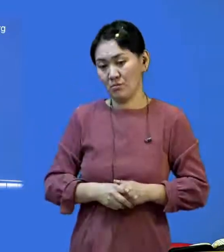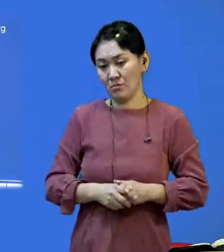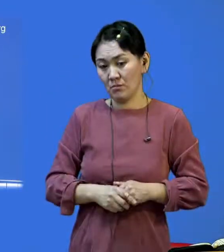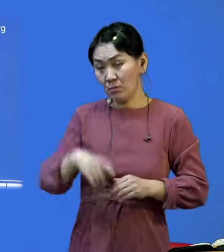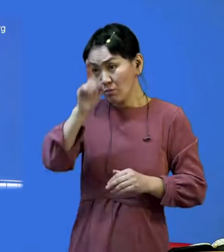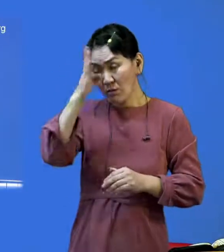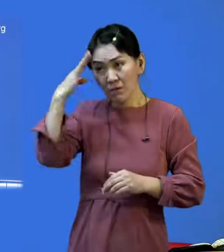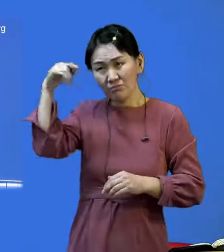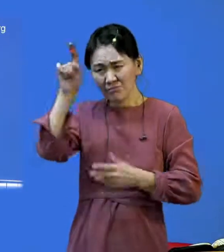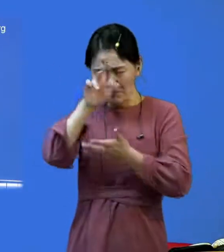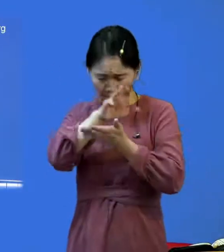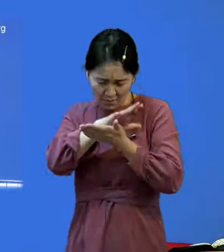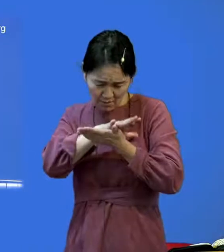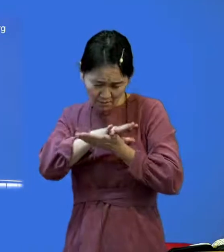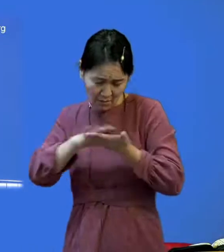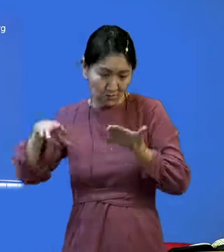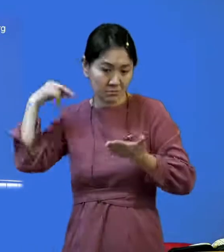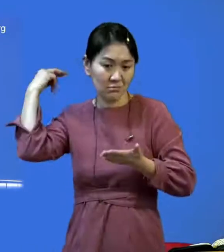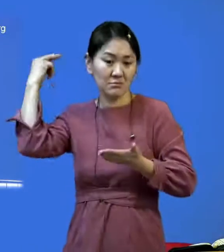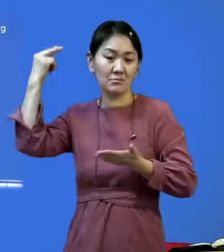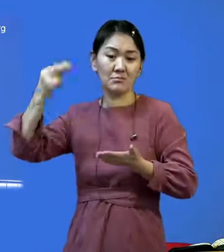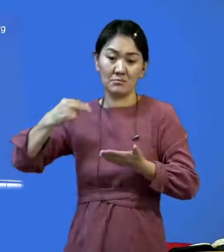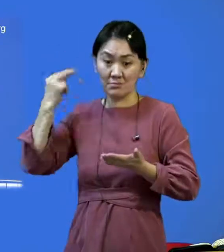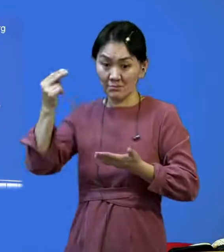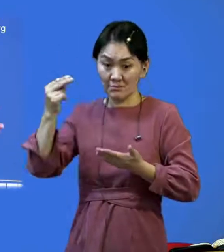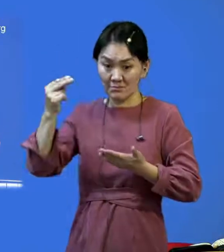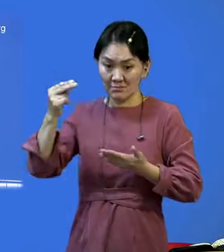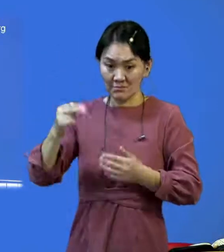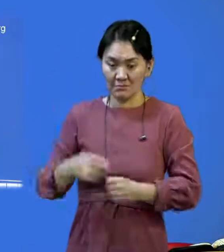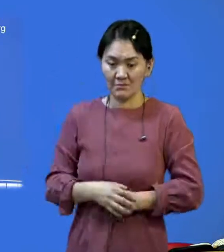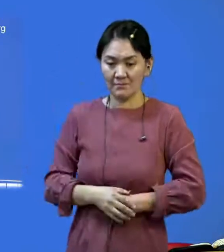Бурхан аавын нэр ариунаар дуурсгахаар